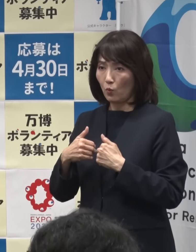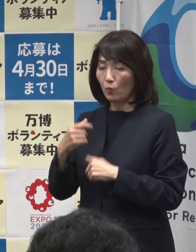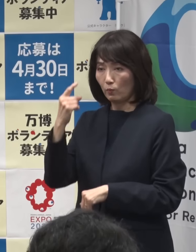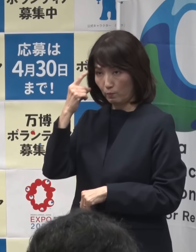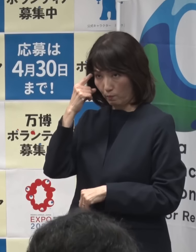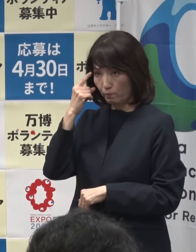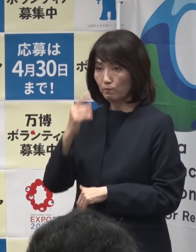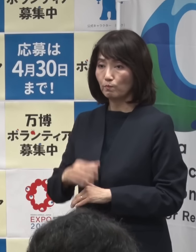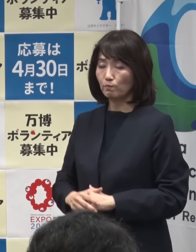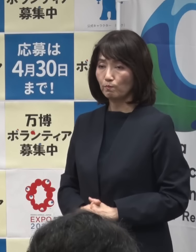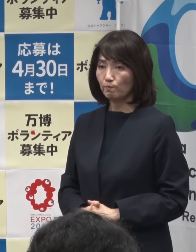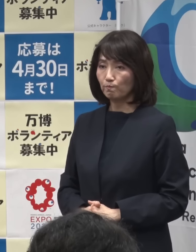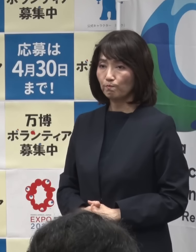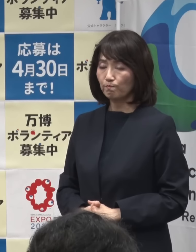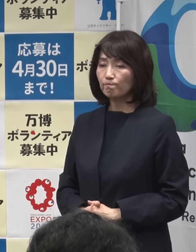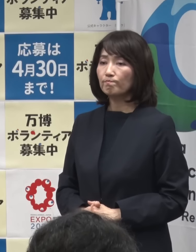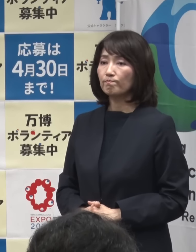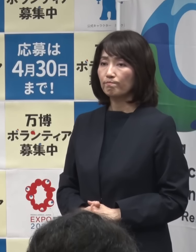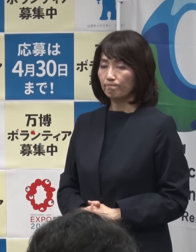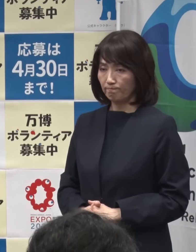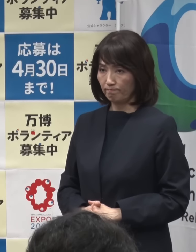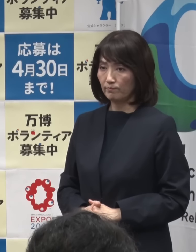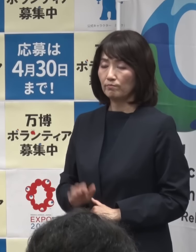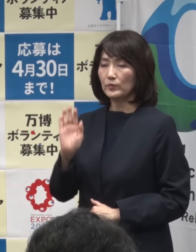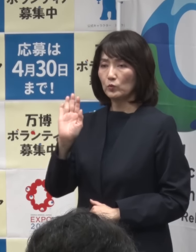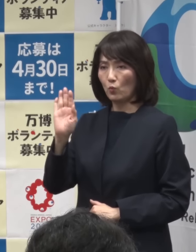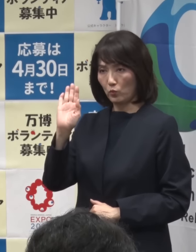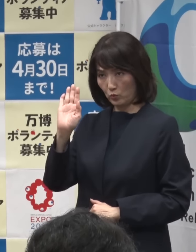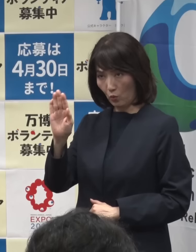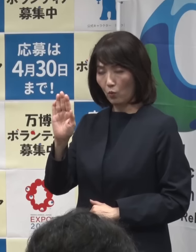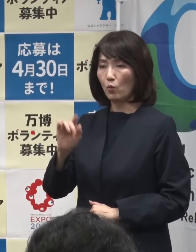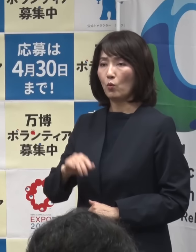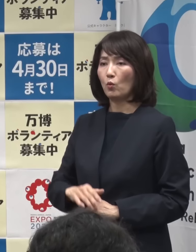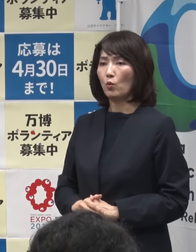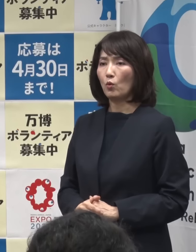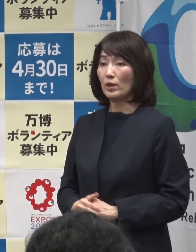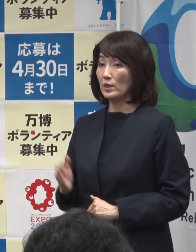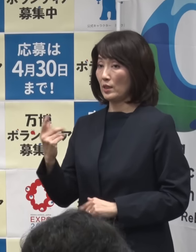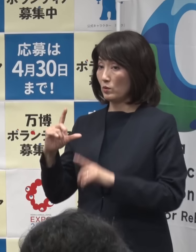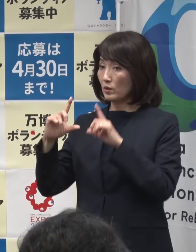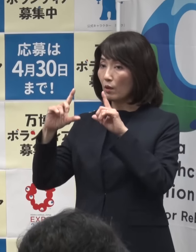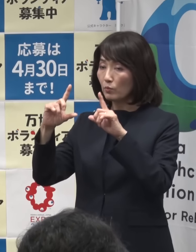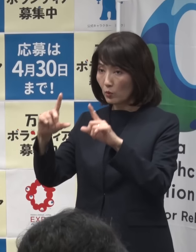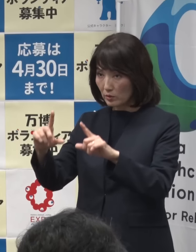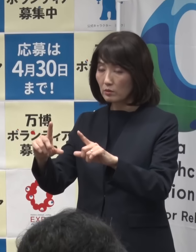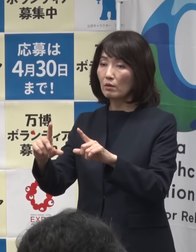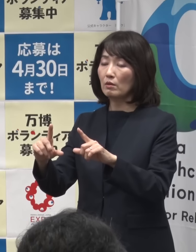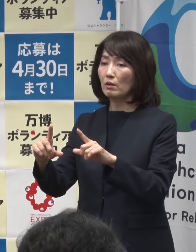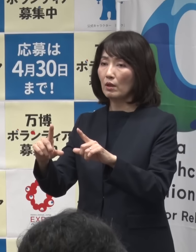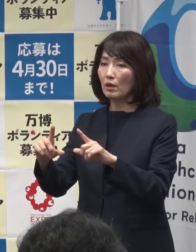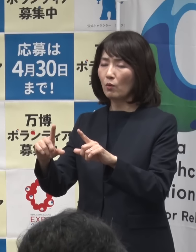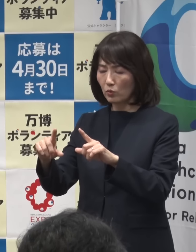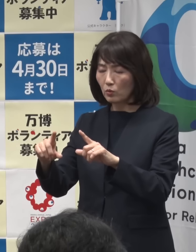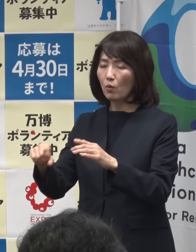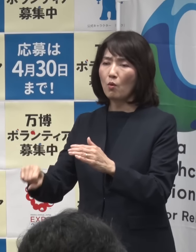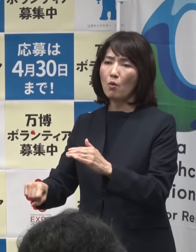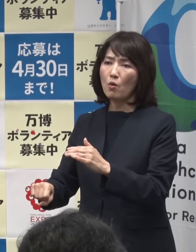思っています。ですので、あの今後こんなあの先日発表されたその事故